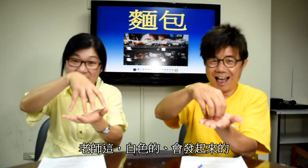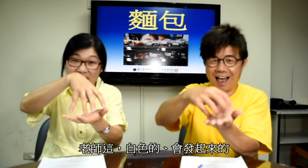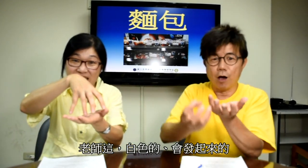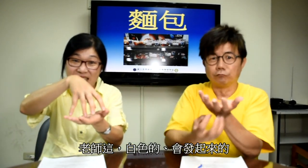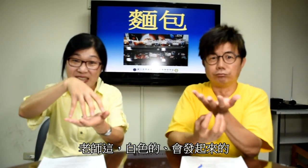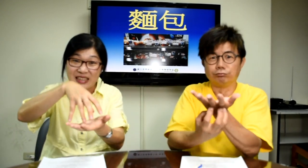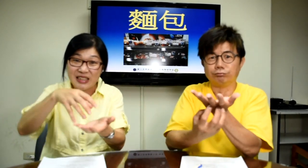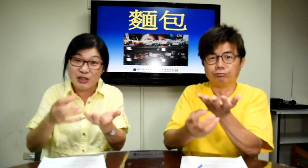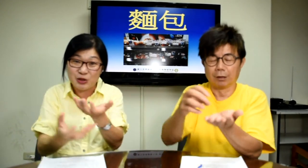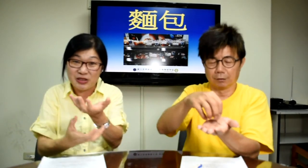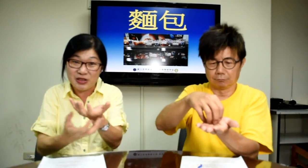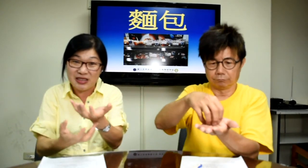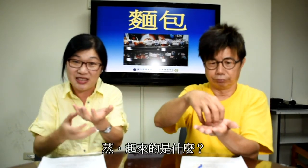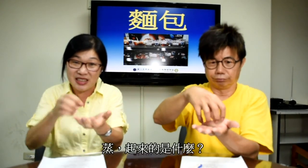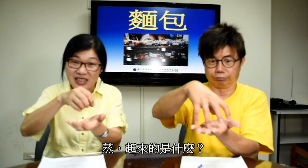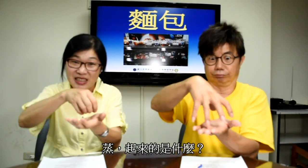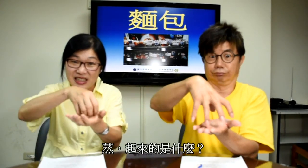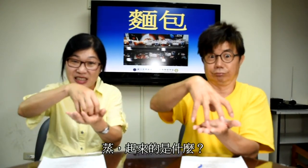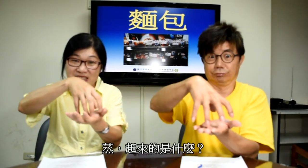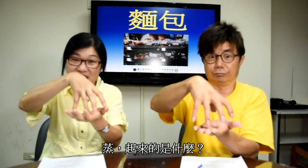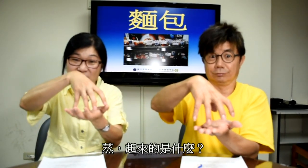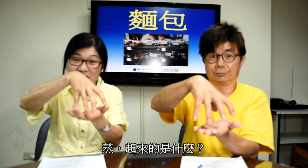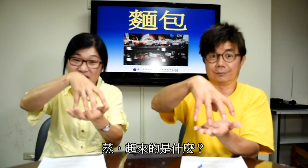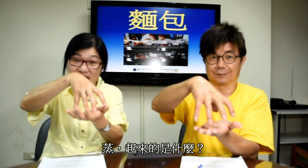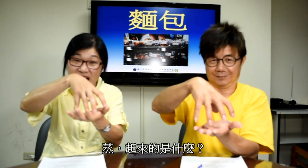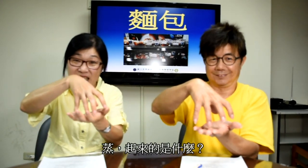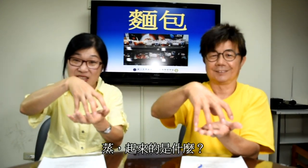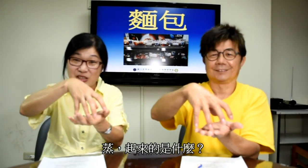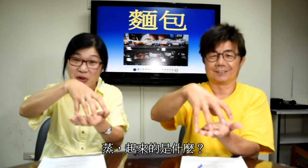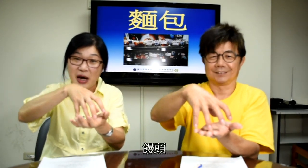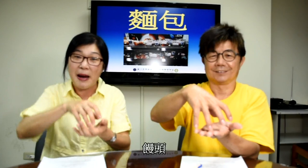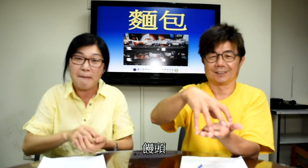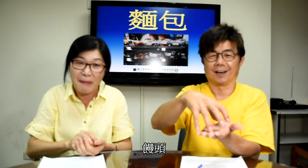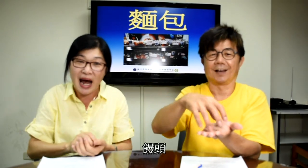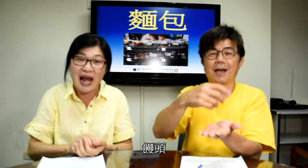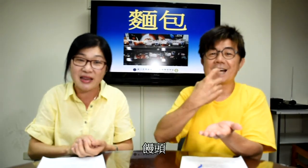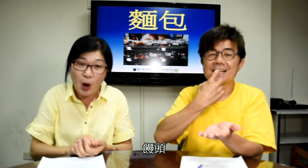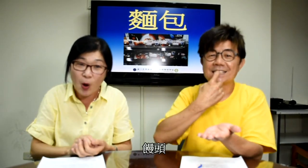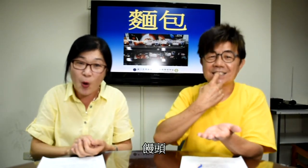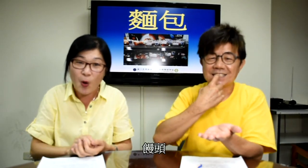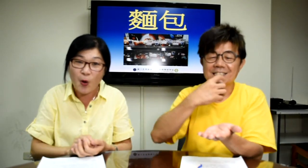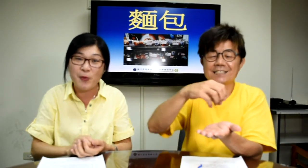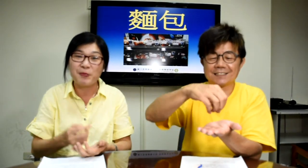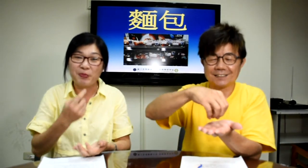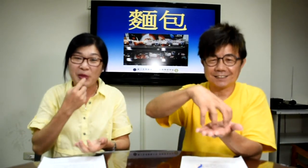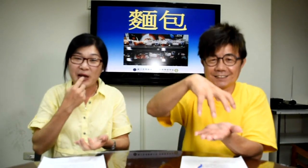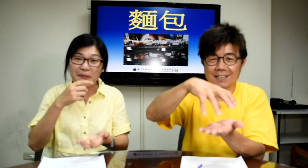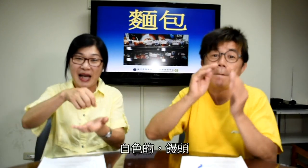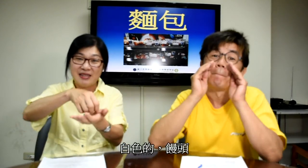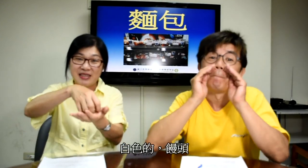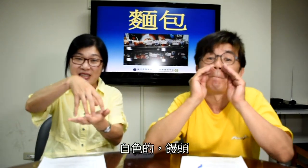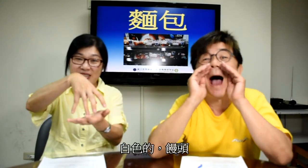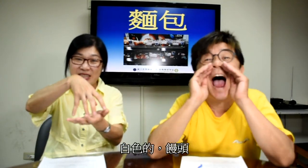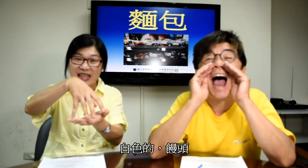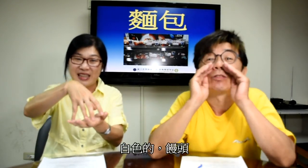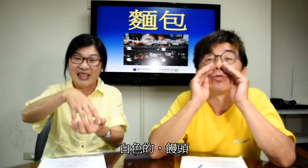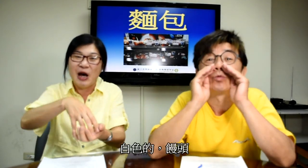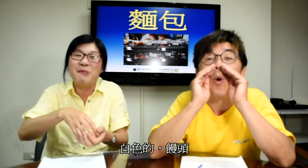的蒸造起来的是什么？馒头，白色的